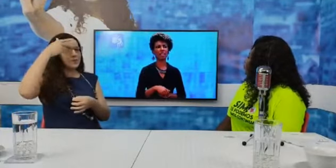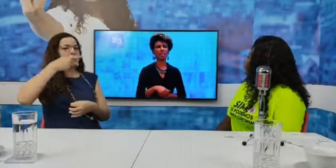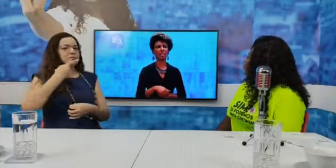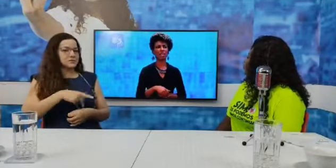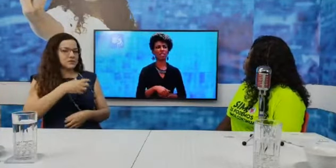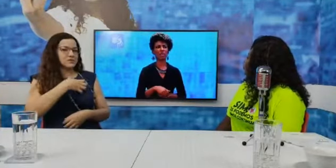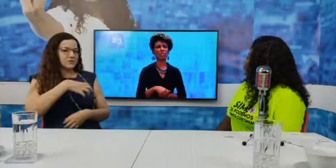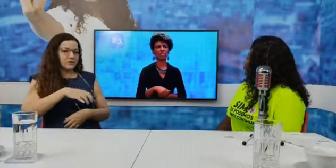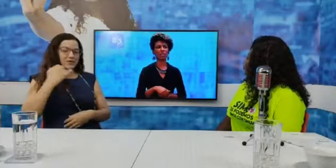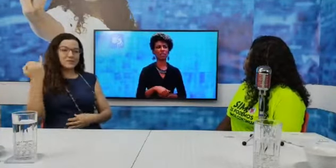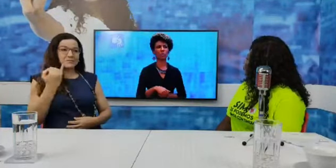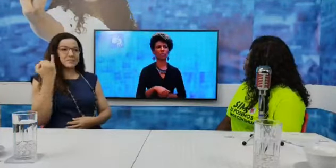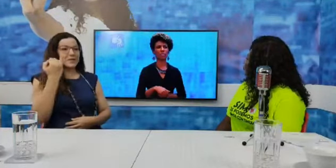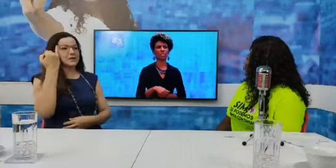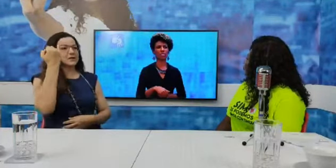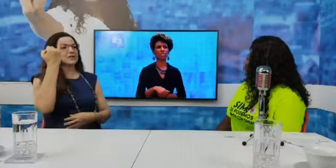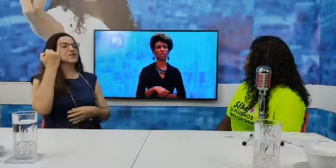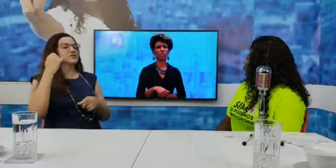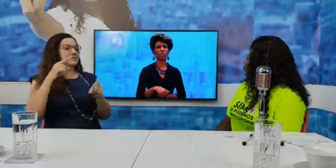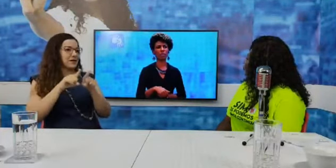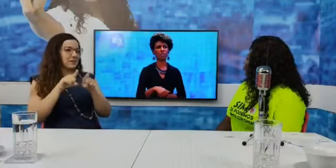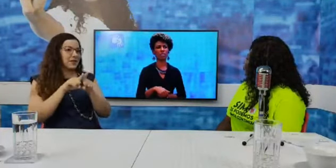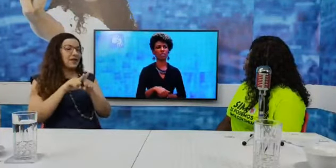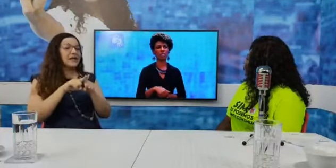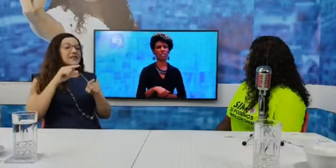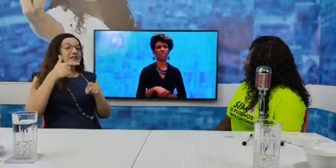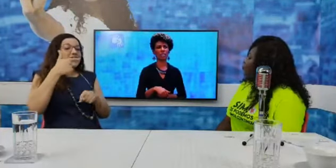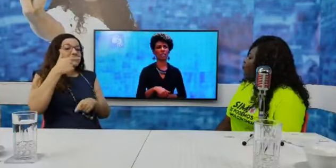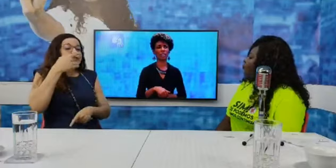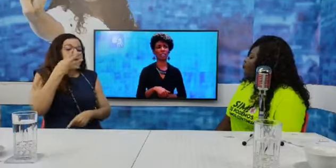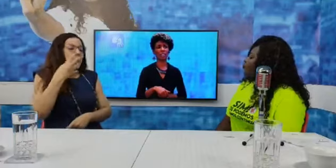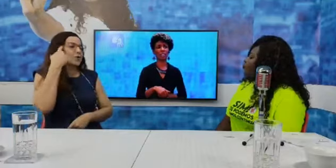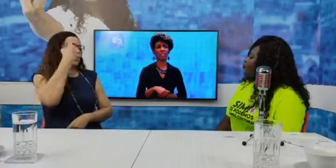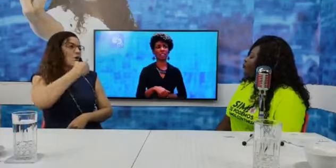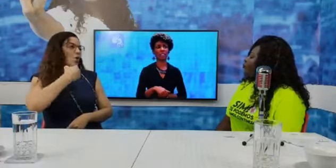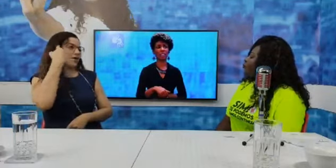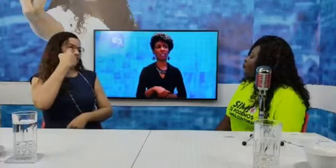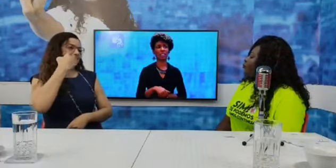Precisa realmente, a Prefeitura de Salvador, é muito importante também,